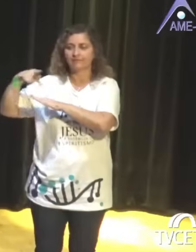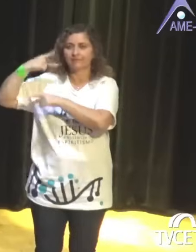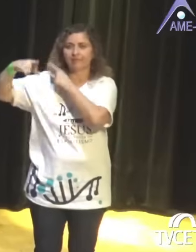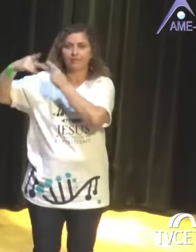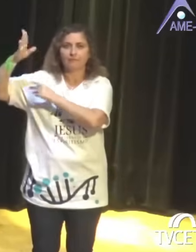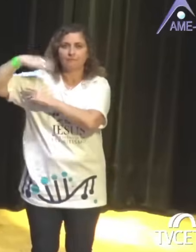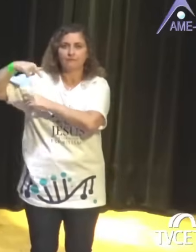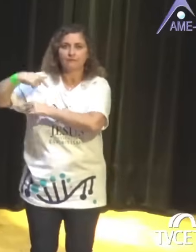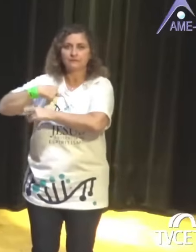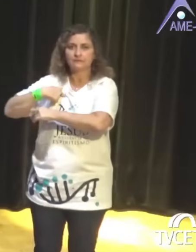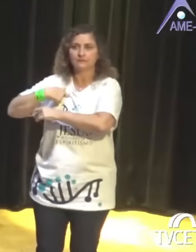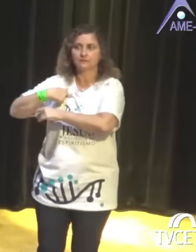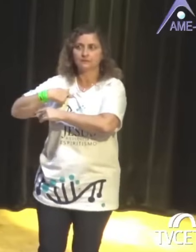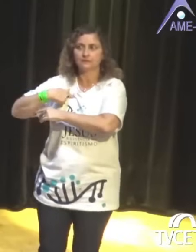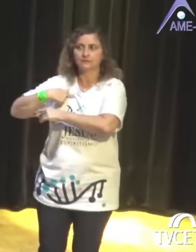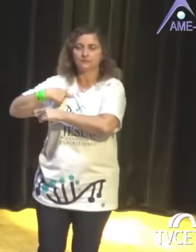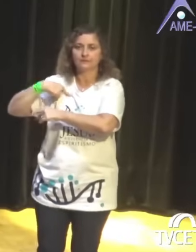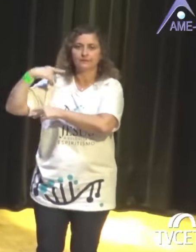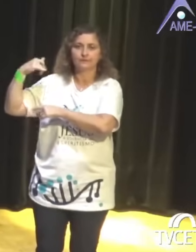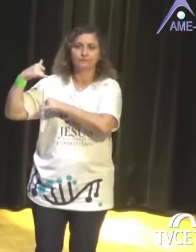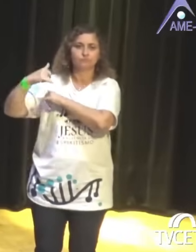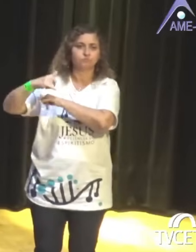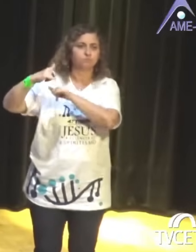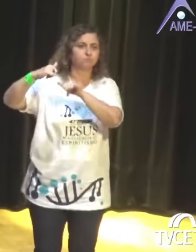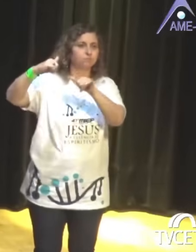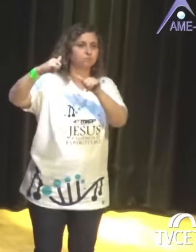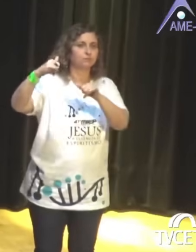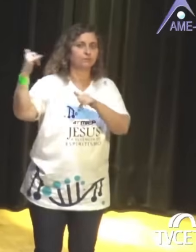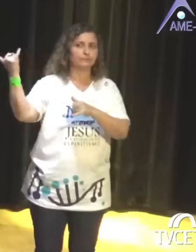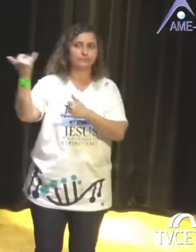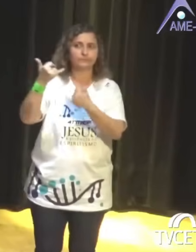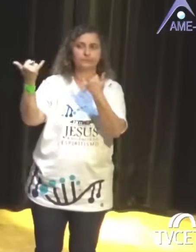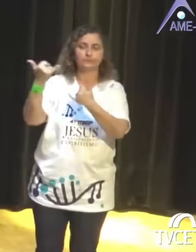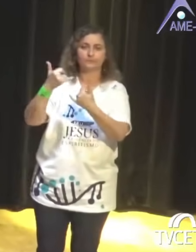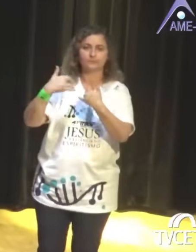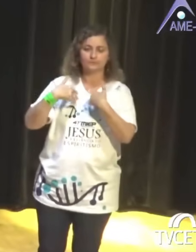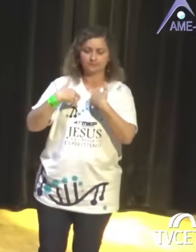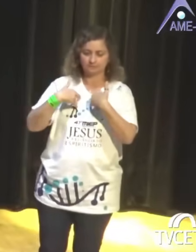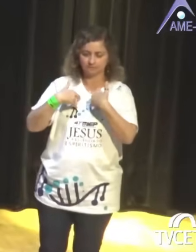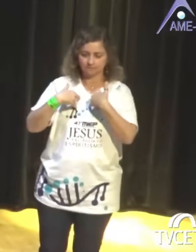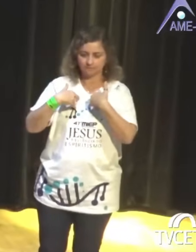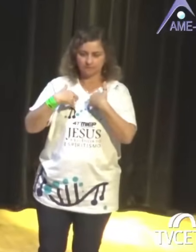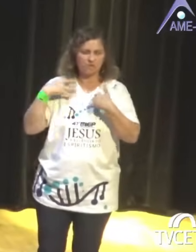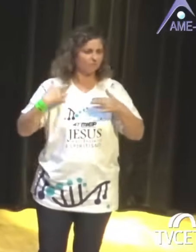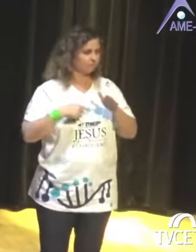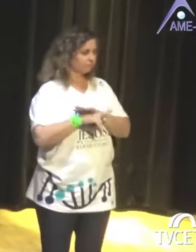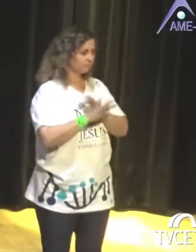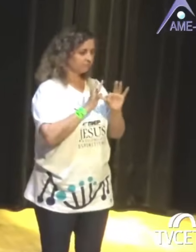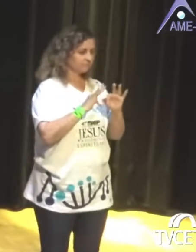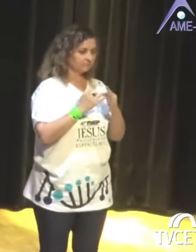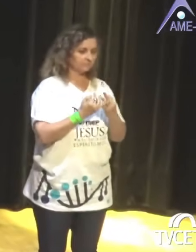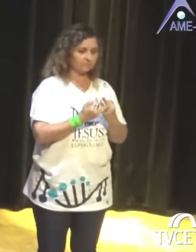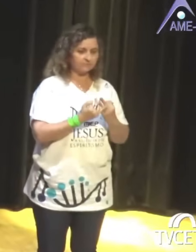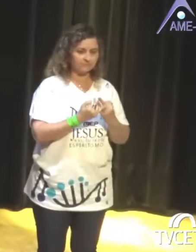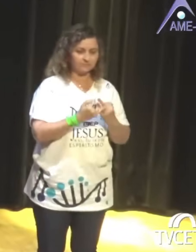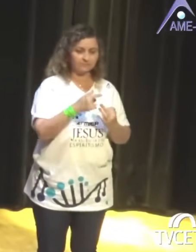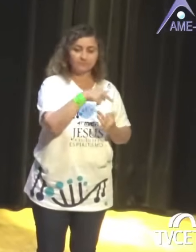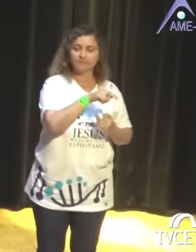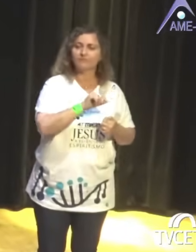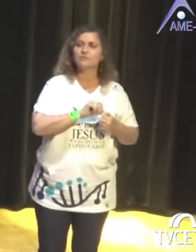E aí a fofoca chegou na família e o que que a família aconselhou enforcar